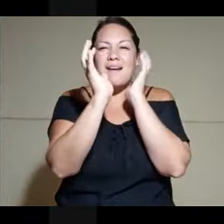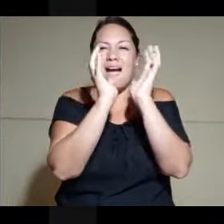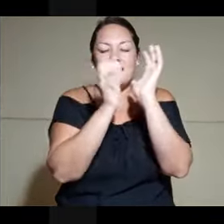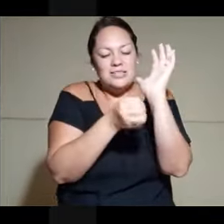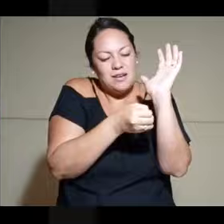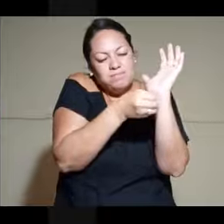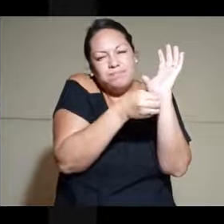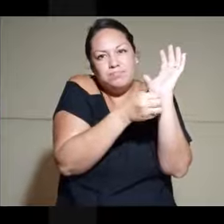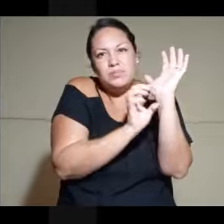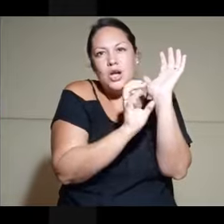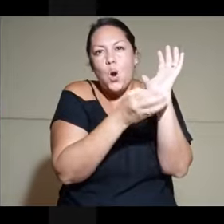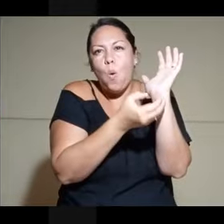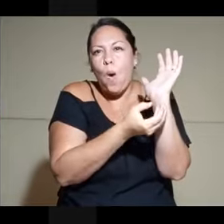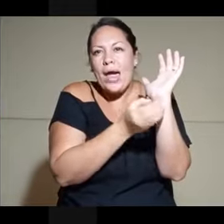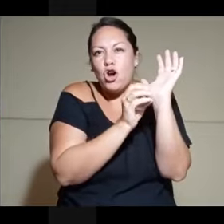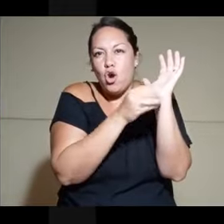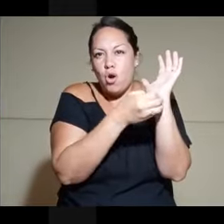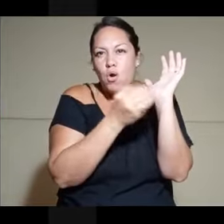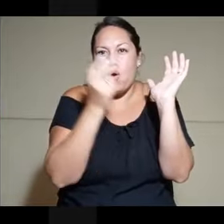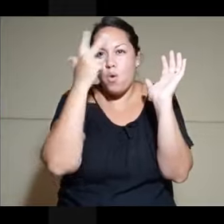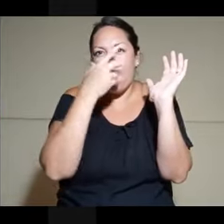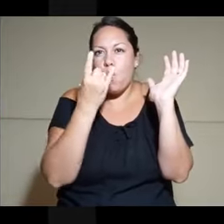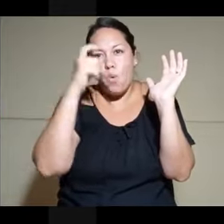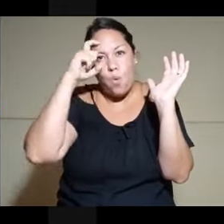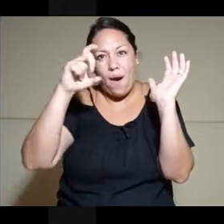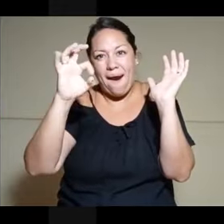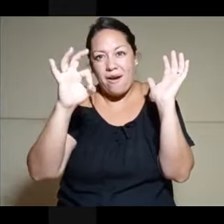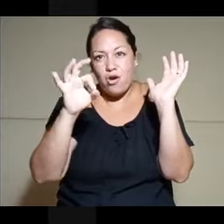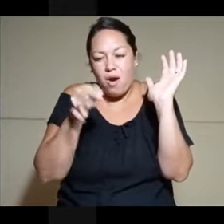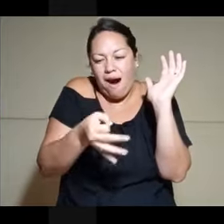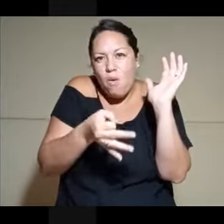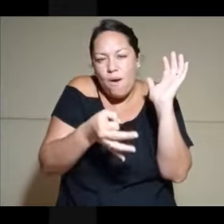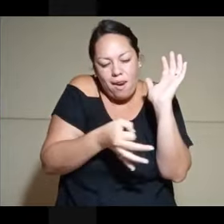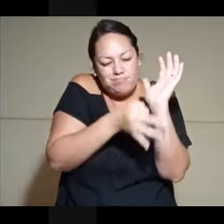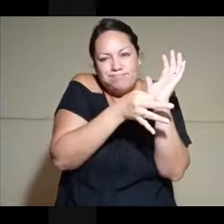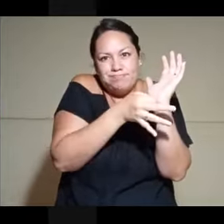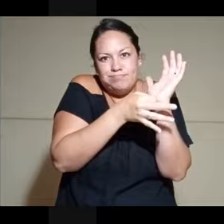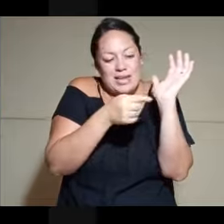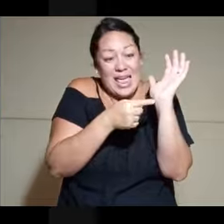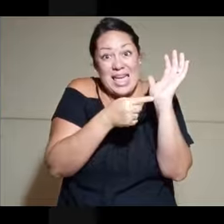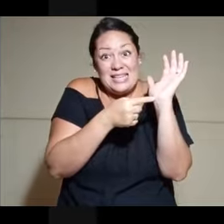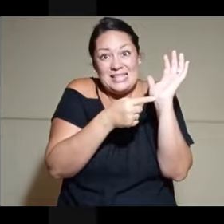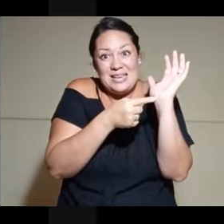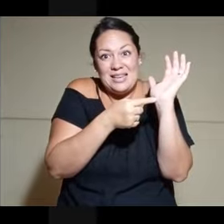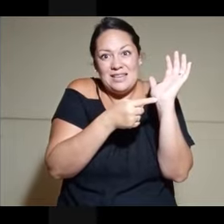magno, que es el del cráneo. ¿Han visto alguna vez un cráneo? El cráneo tiene un agujero.